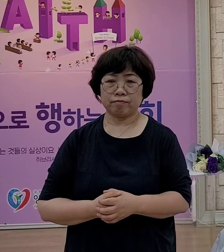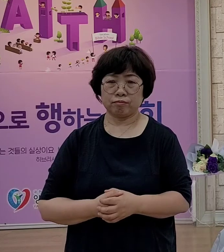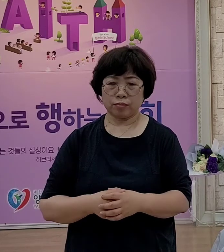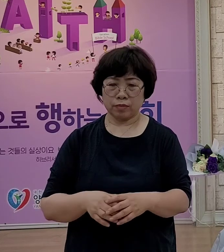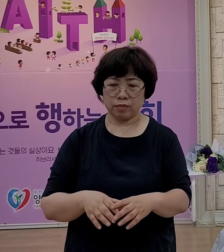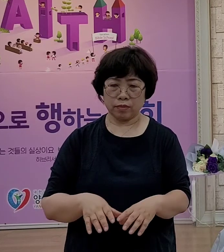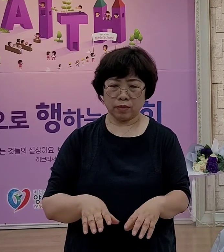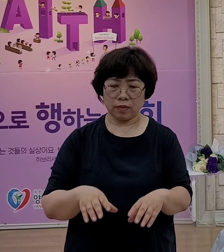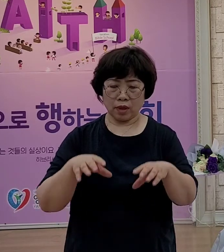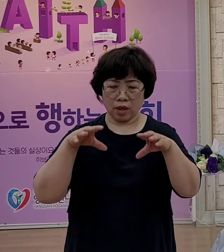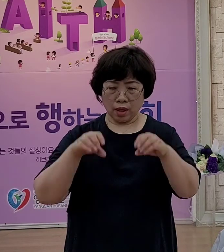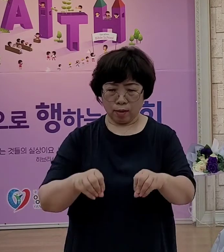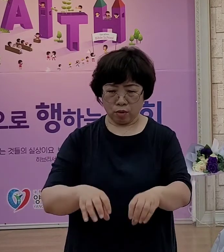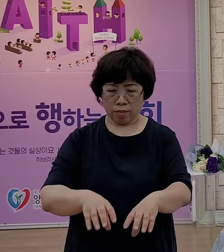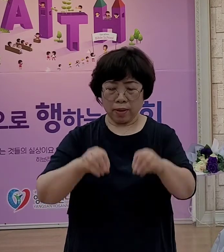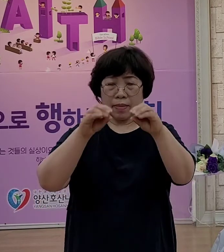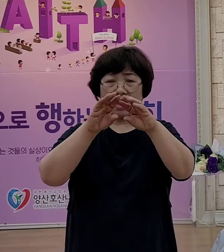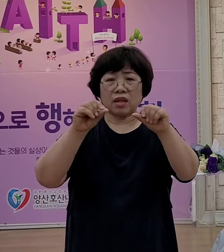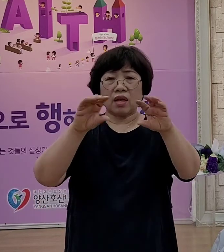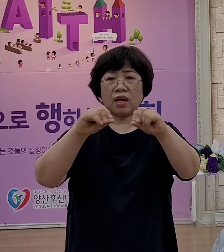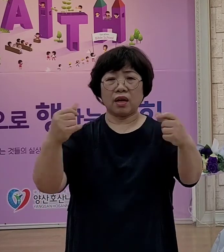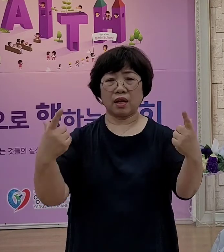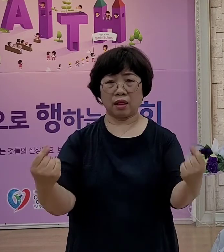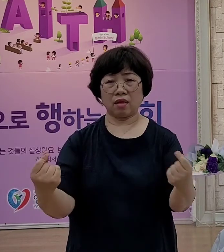가물어 메마른 땅 같은,